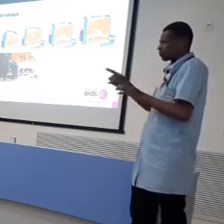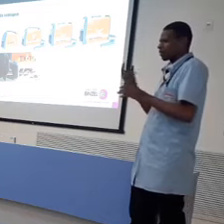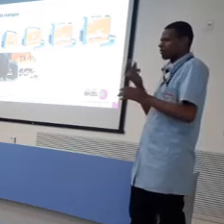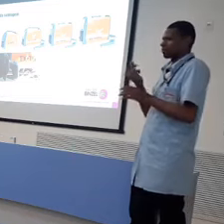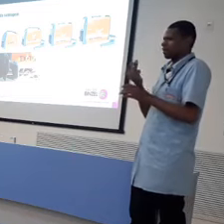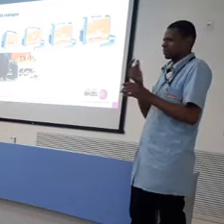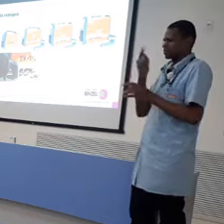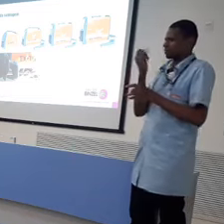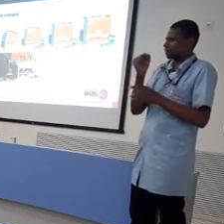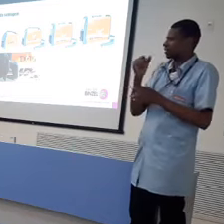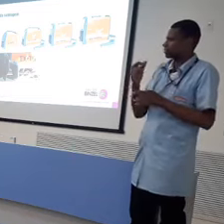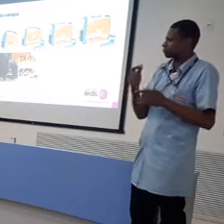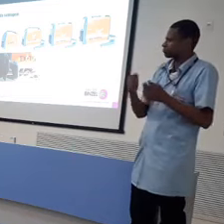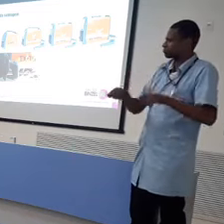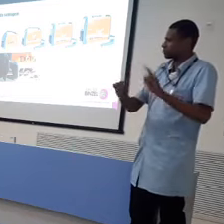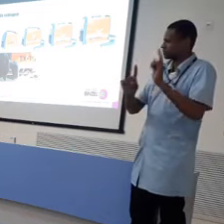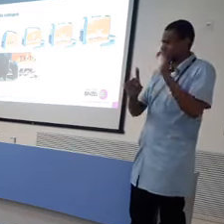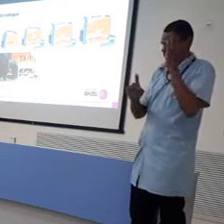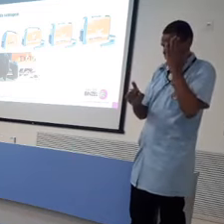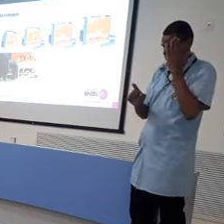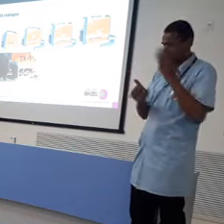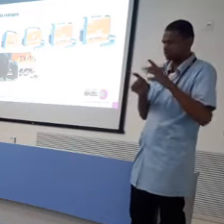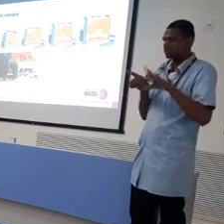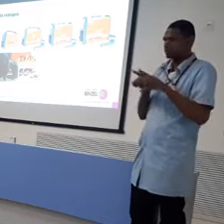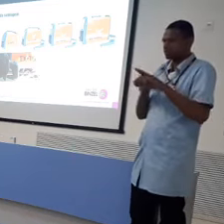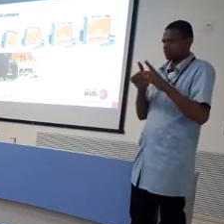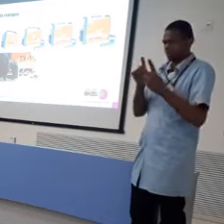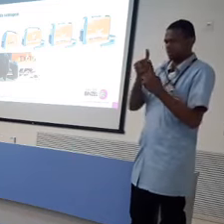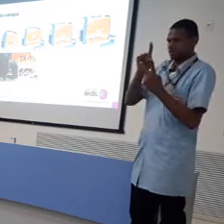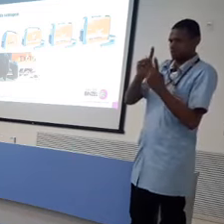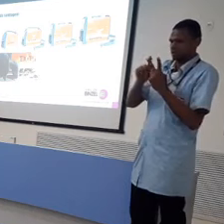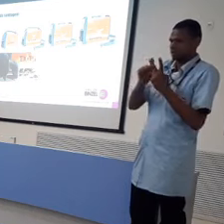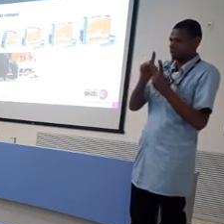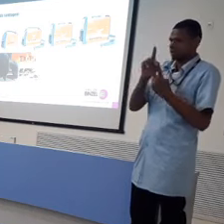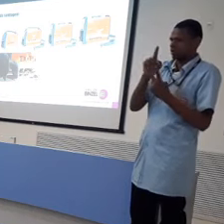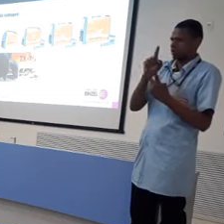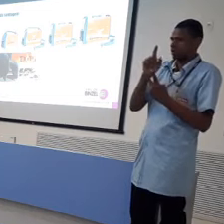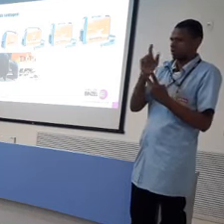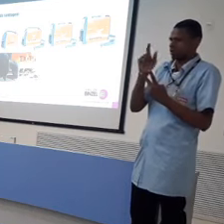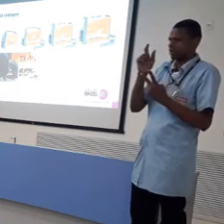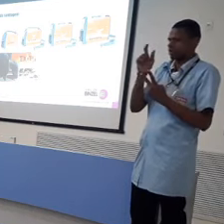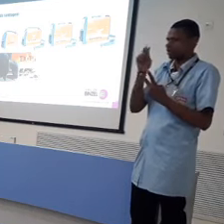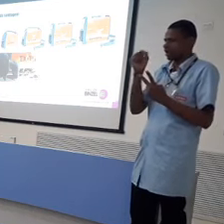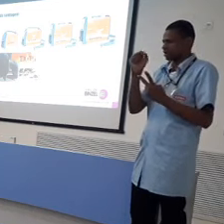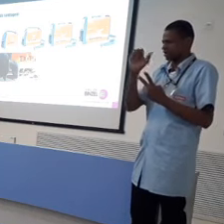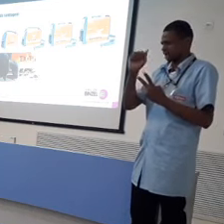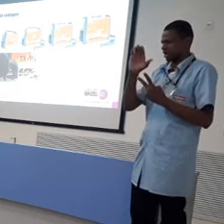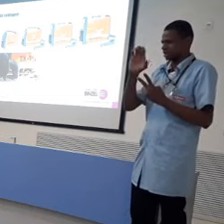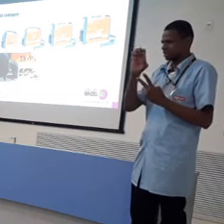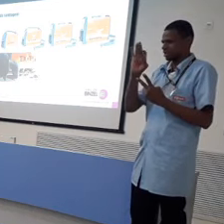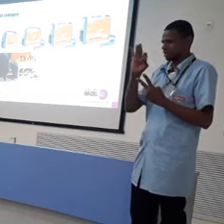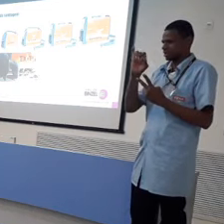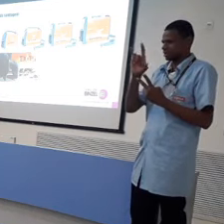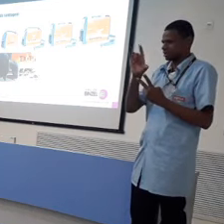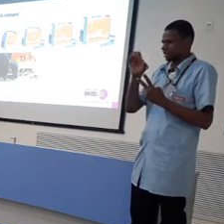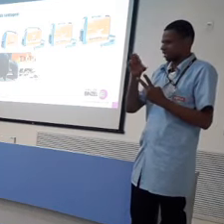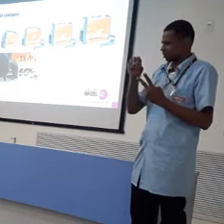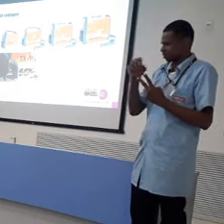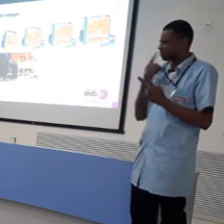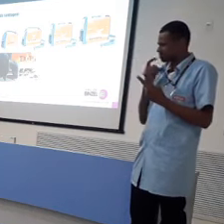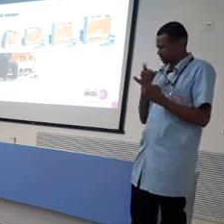e detalhe também do acetileno e do oxigênio, né, pessoal? Eu já vi não, né? Graças a Deus não estive